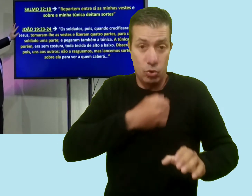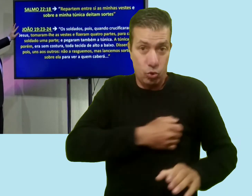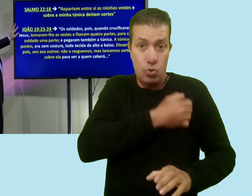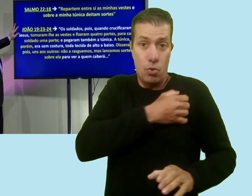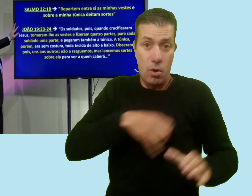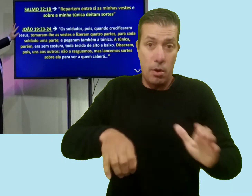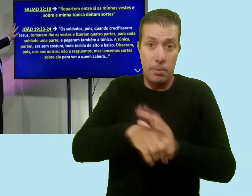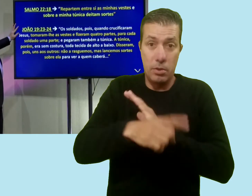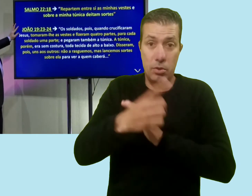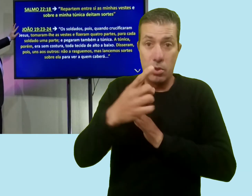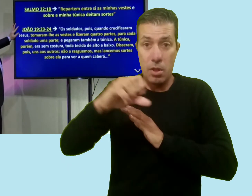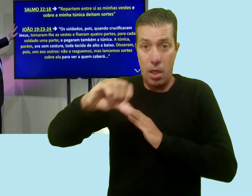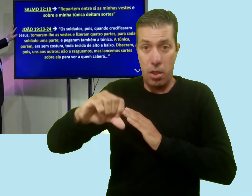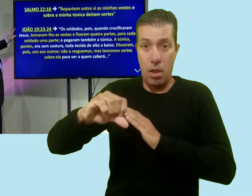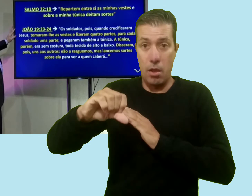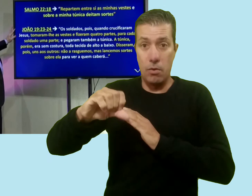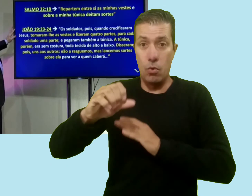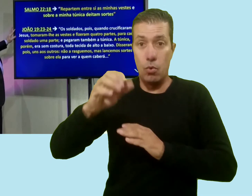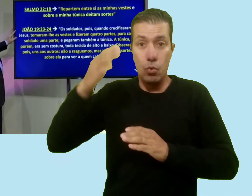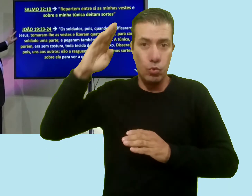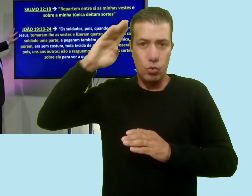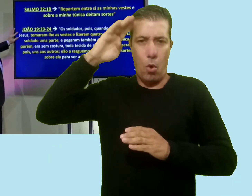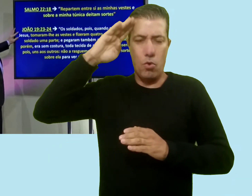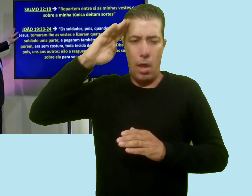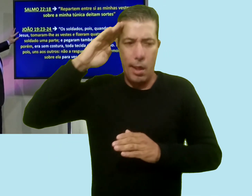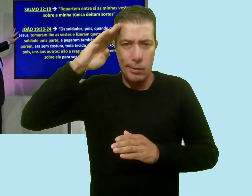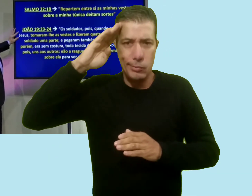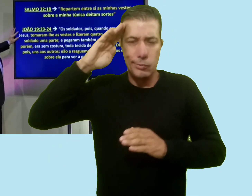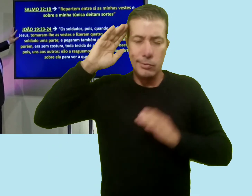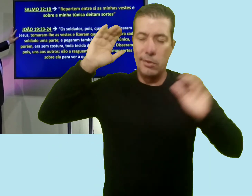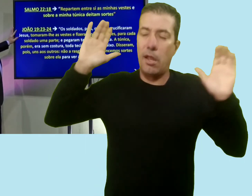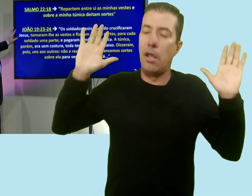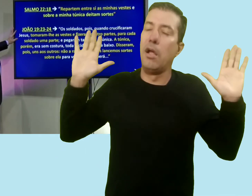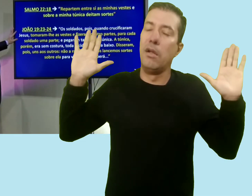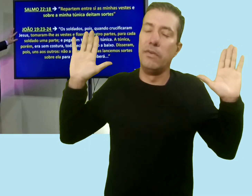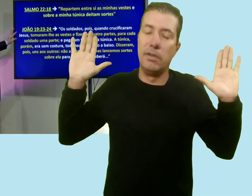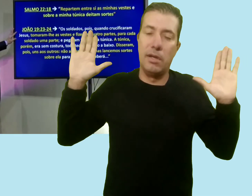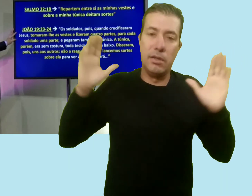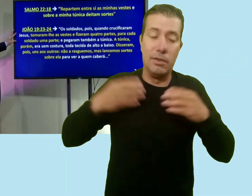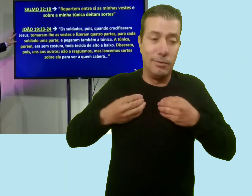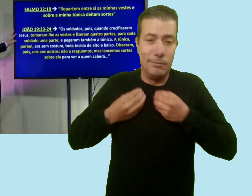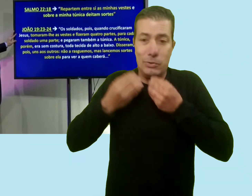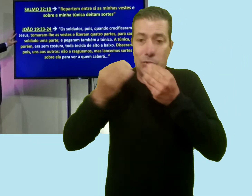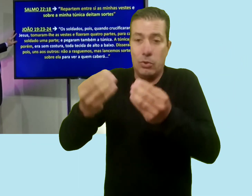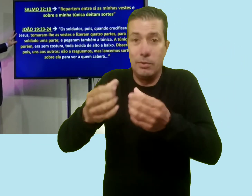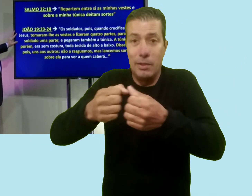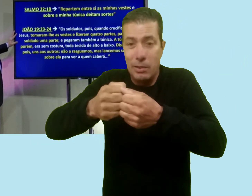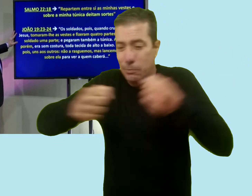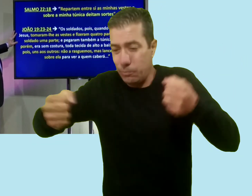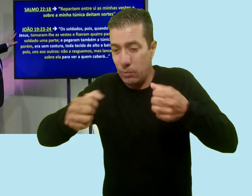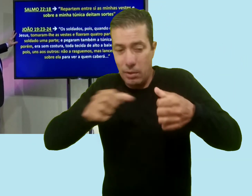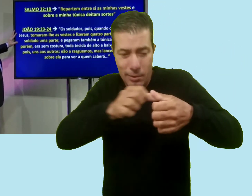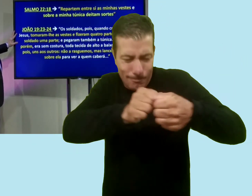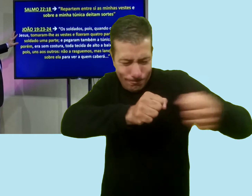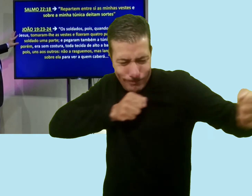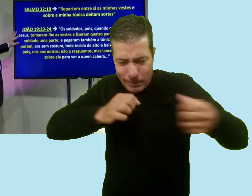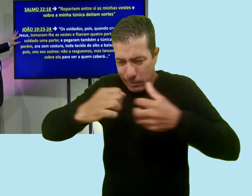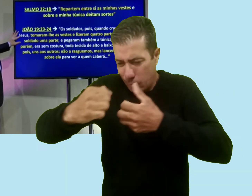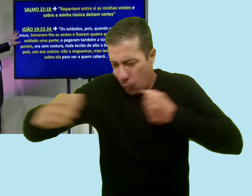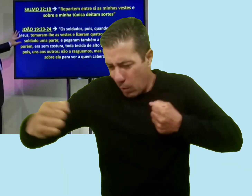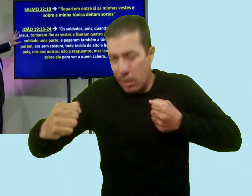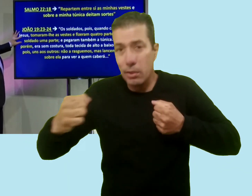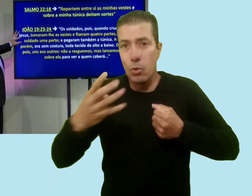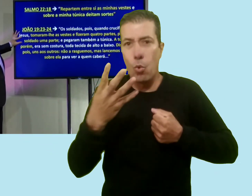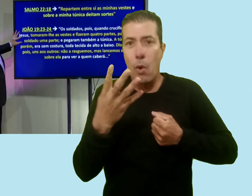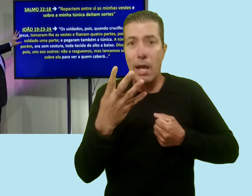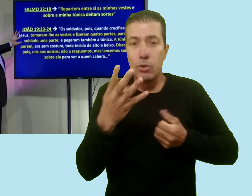capítulo 19. Os soldados, pois, quando crucificaram Jesus, tomaram-lhe as vestes e fizeram 4 partes, para